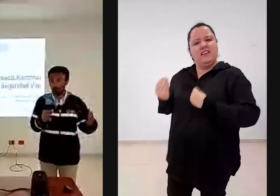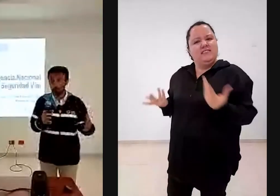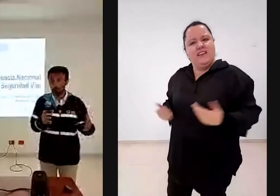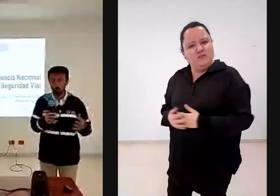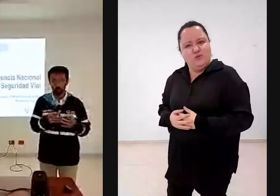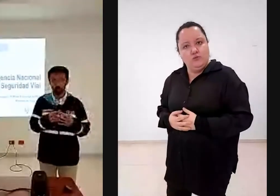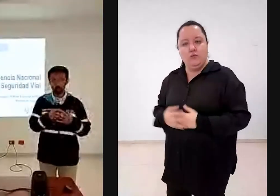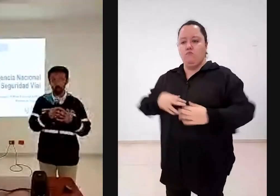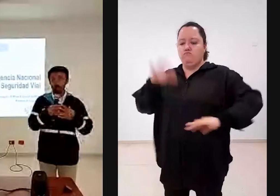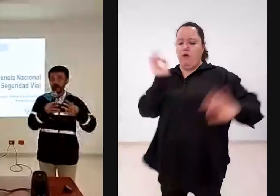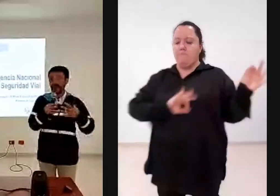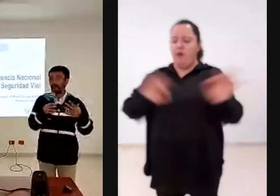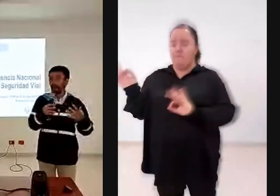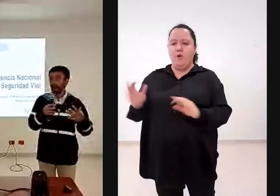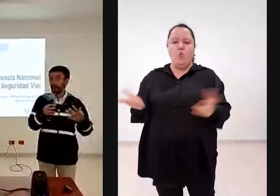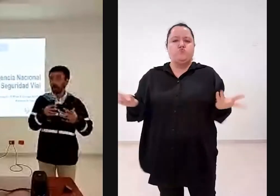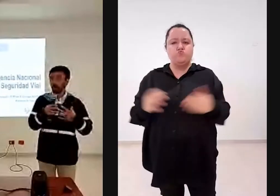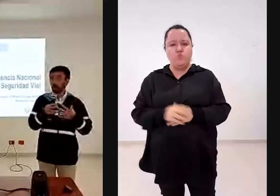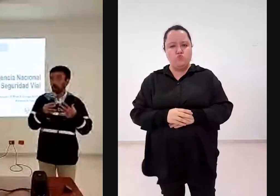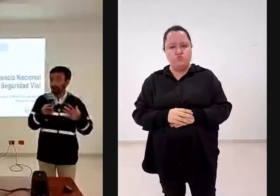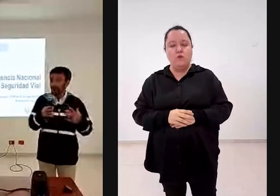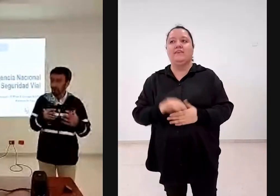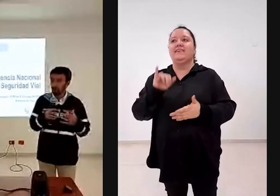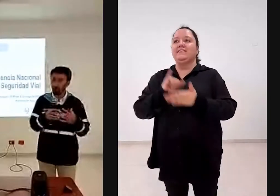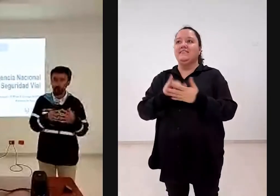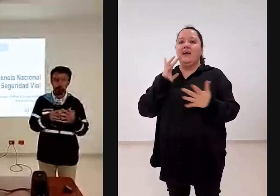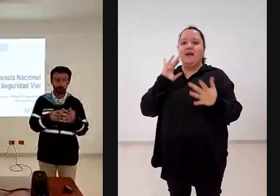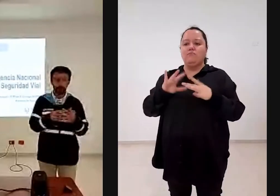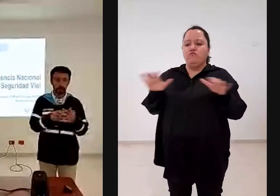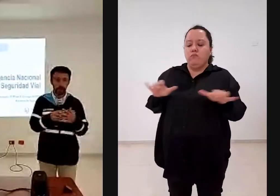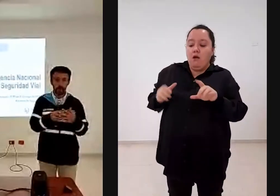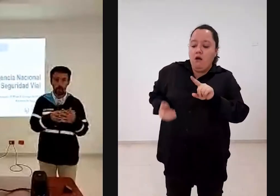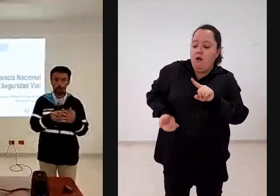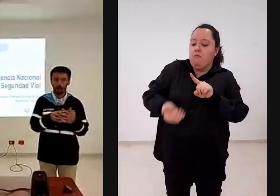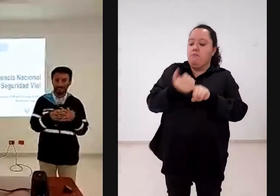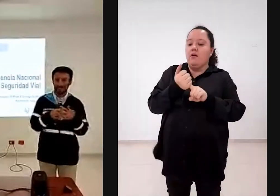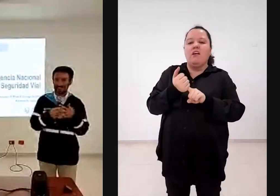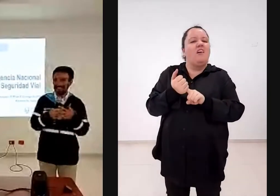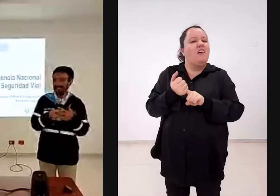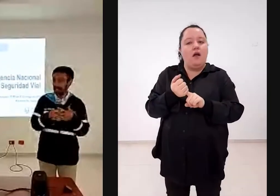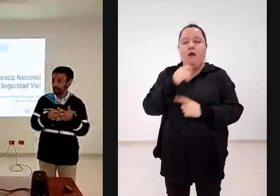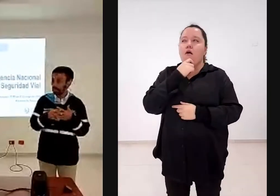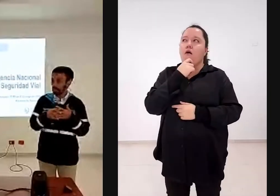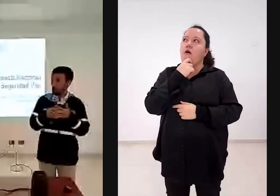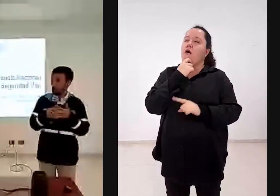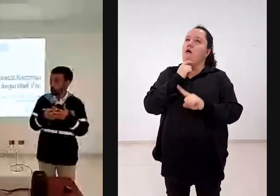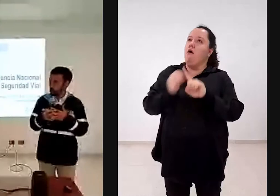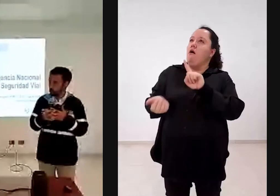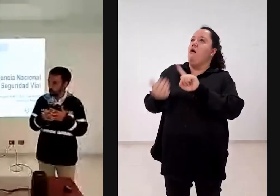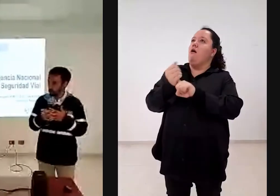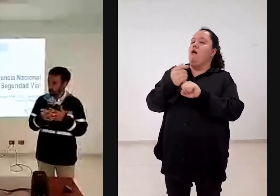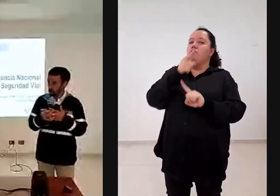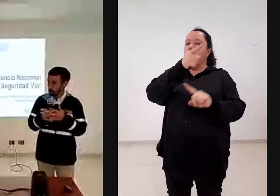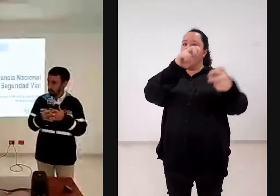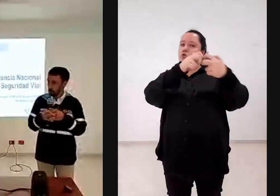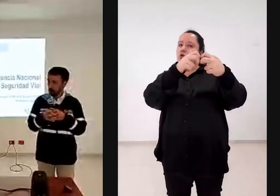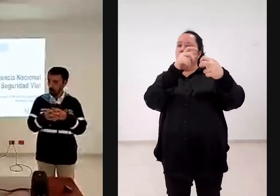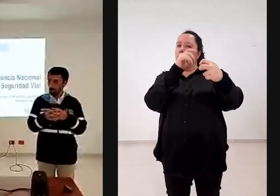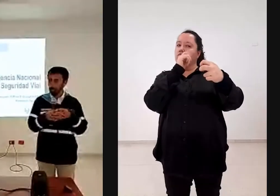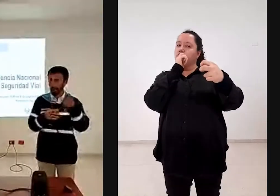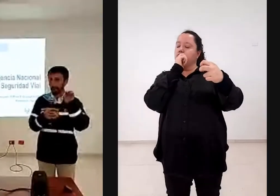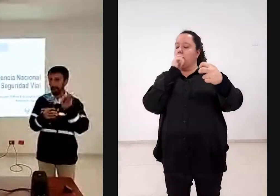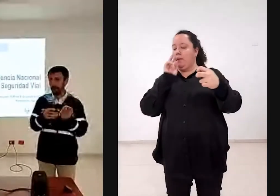puesto que logramos tener una forma distinta de ver el problema